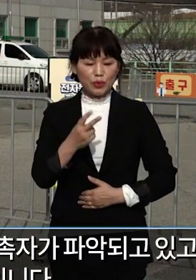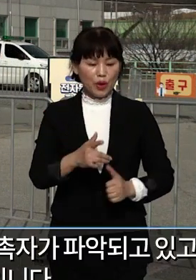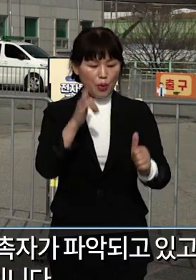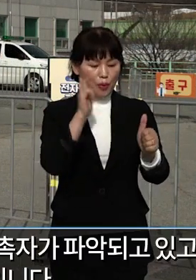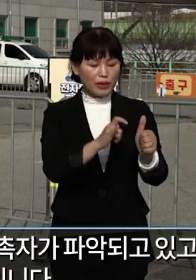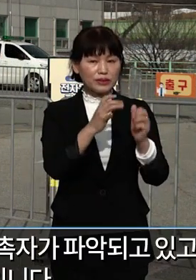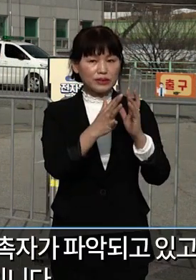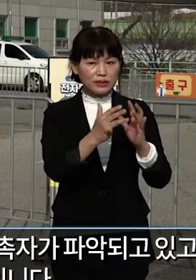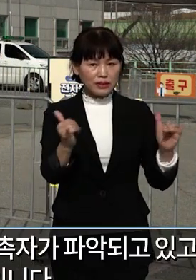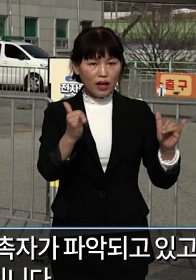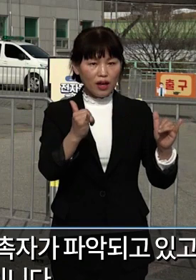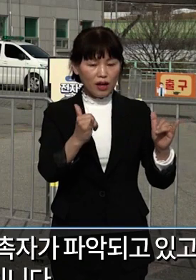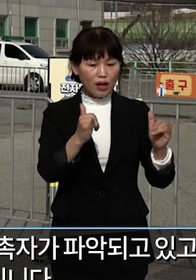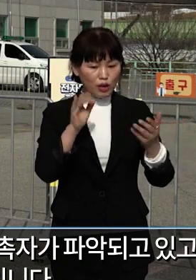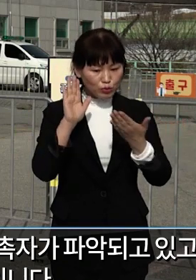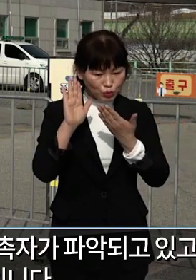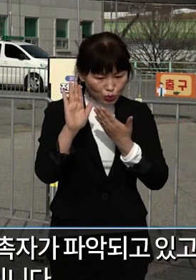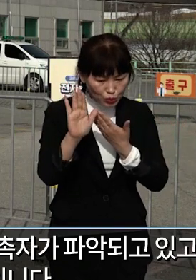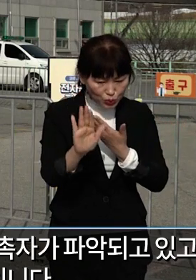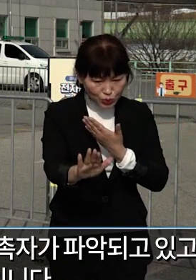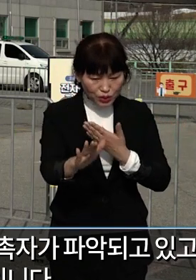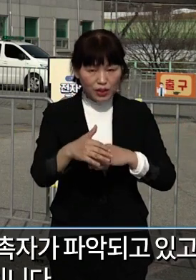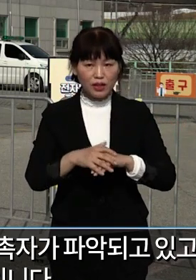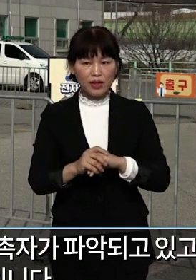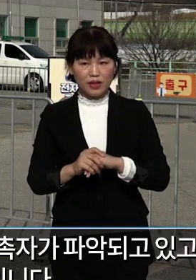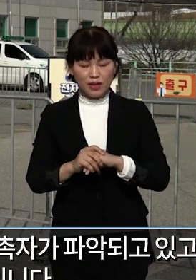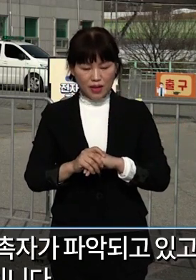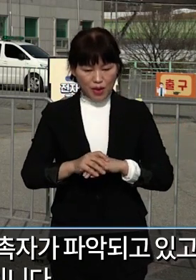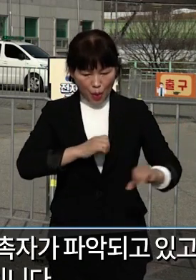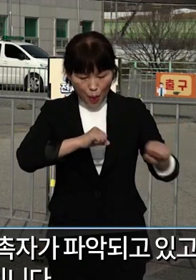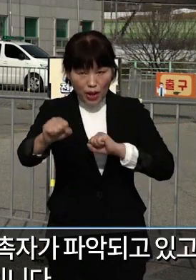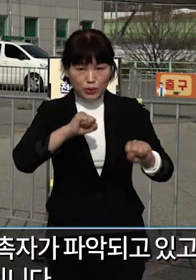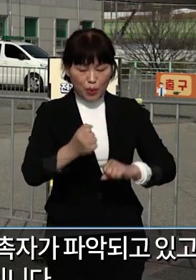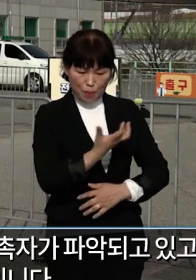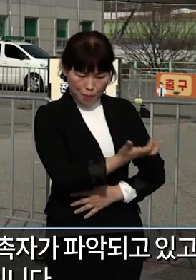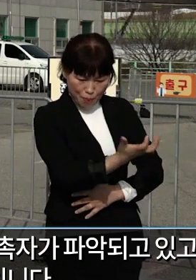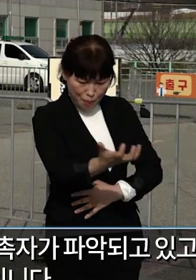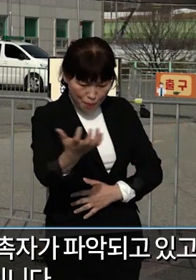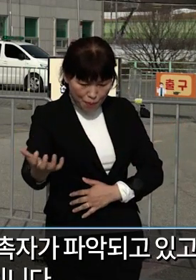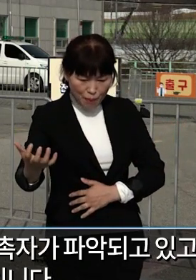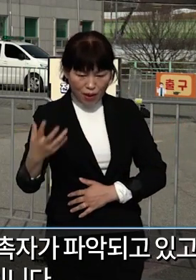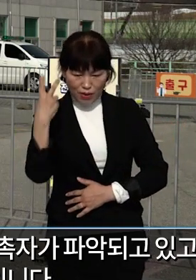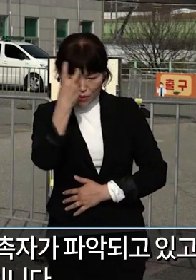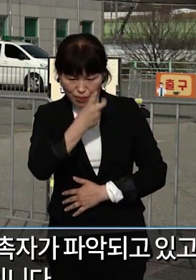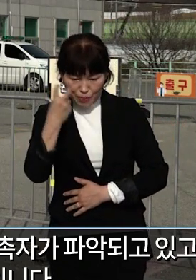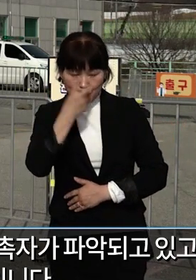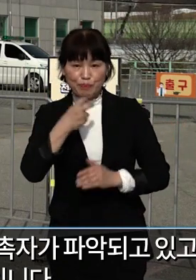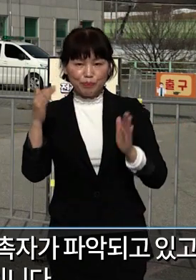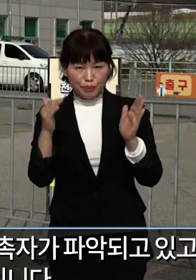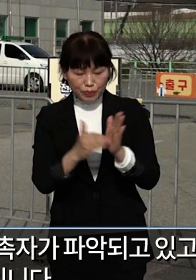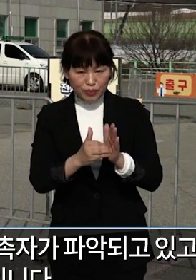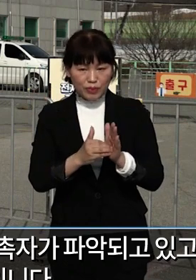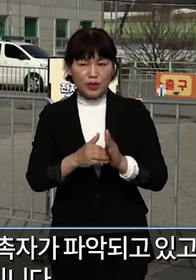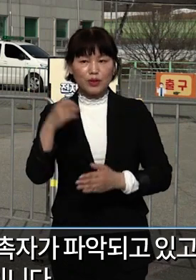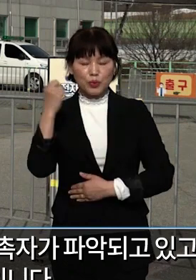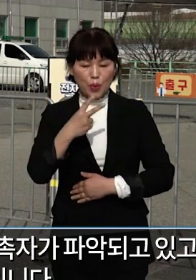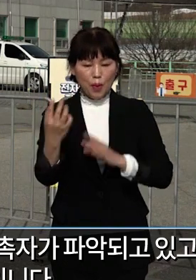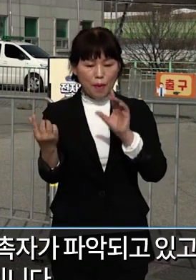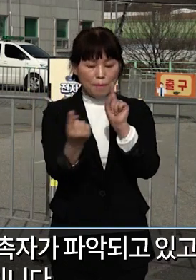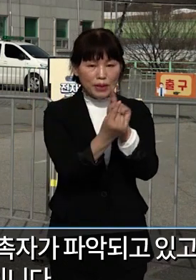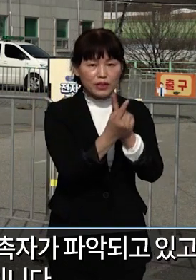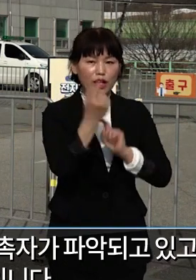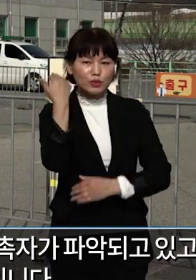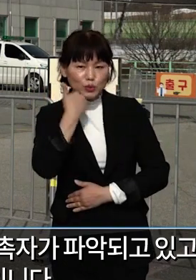이후 모든 동선들에 대한 밀접 접촉자가 파악되고 있고 접촉자들에 대한